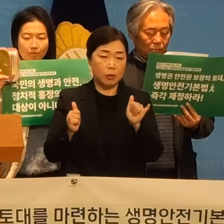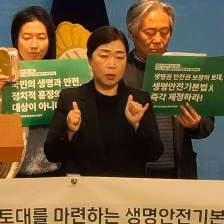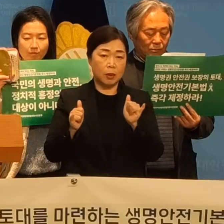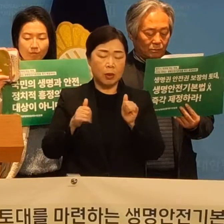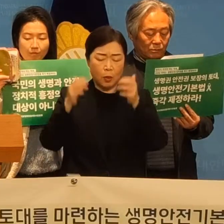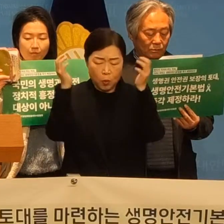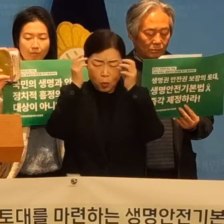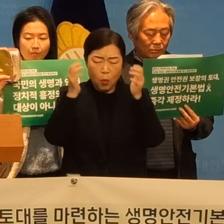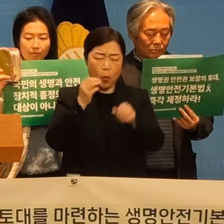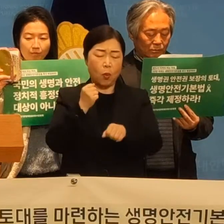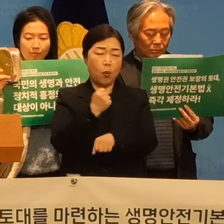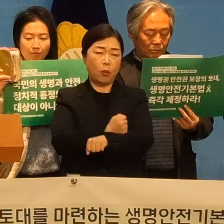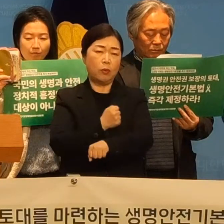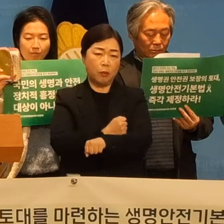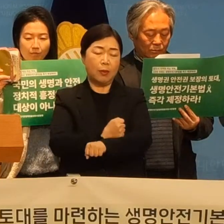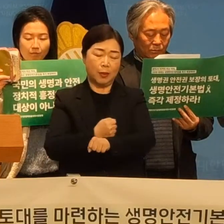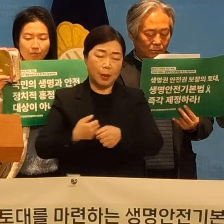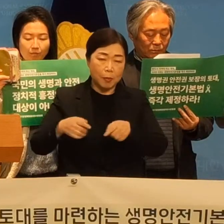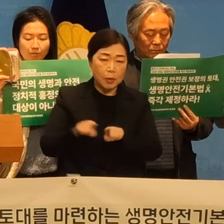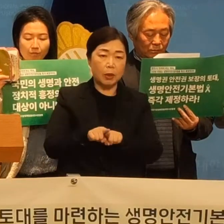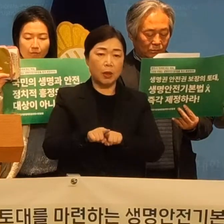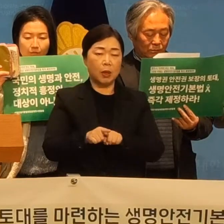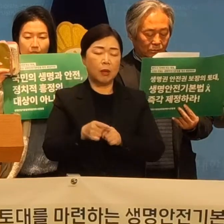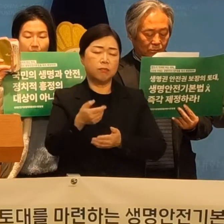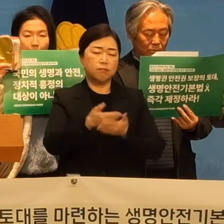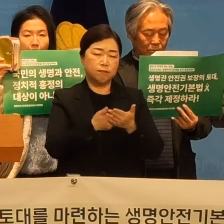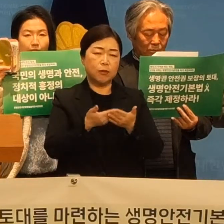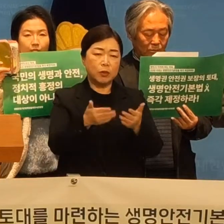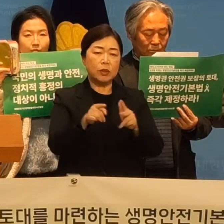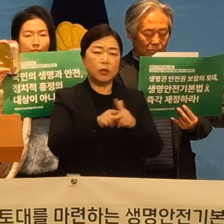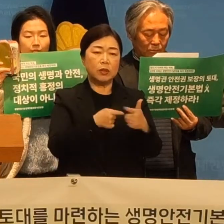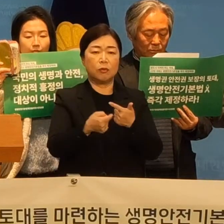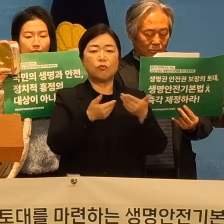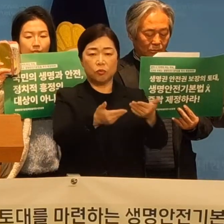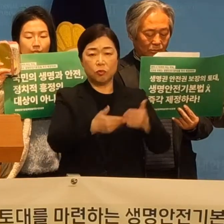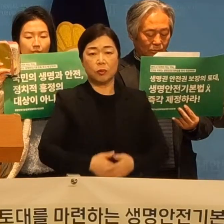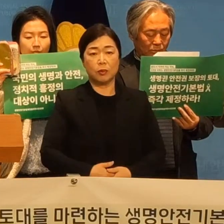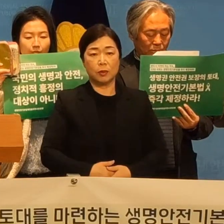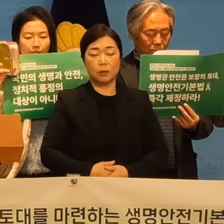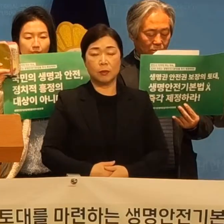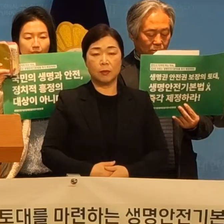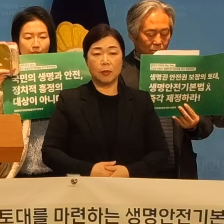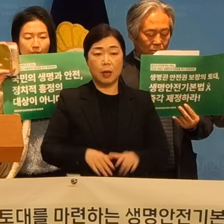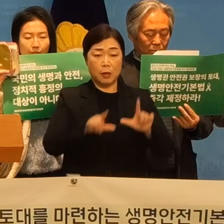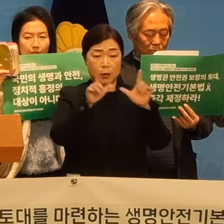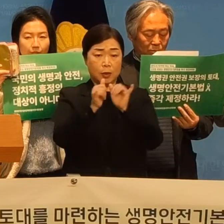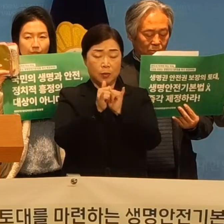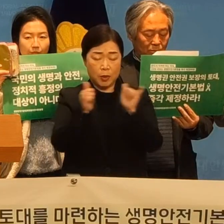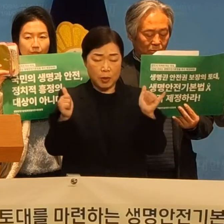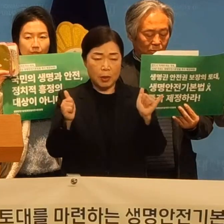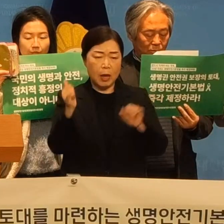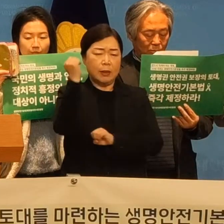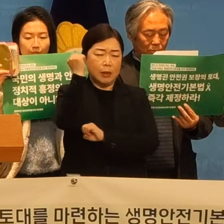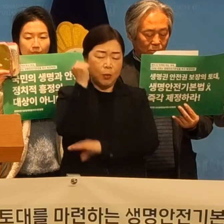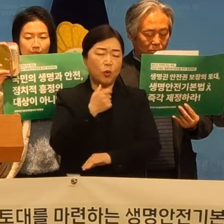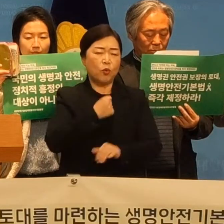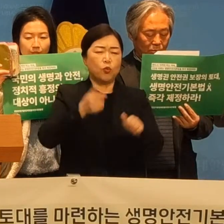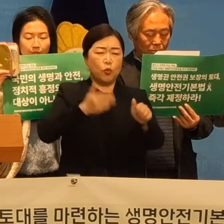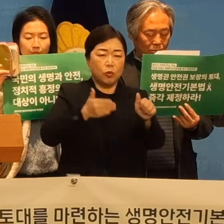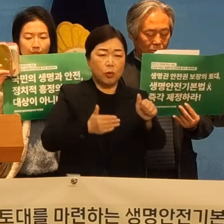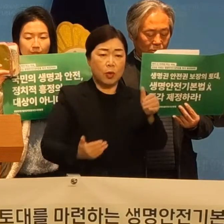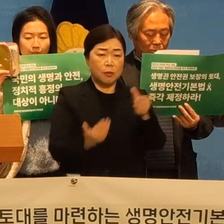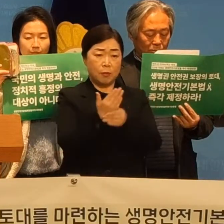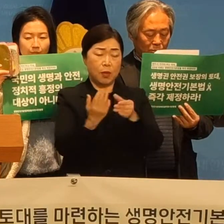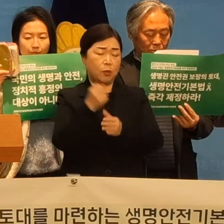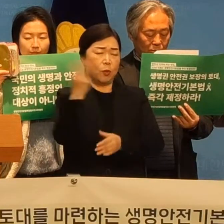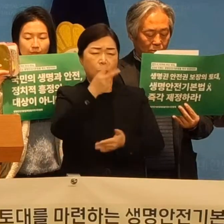고통을 함께 나누며 목소리를 내는 대한민국 시민들의 요구는 참사의